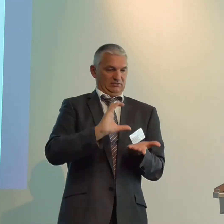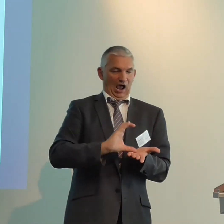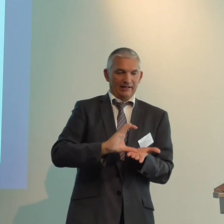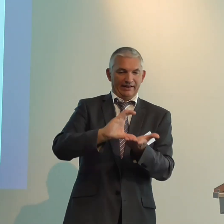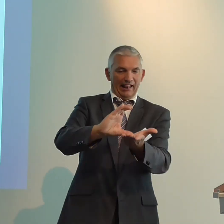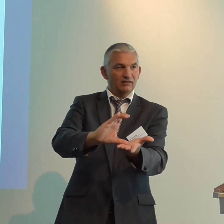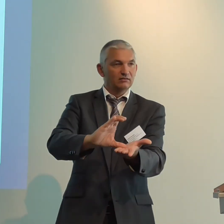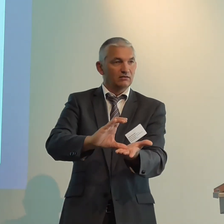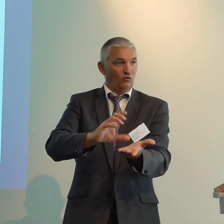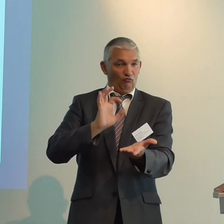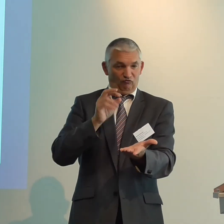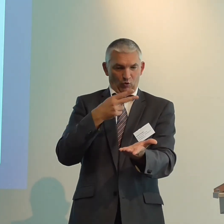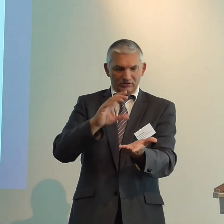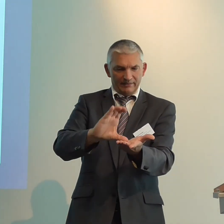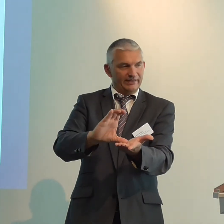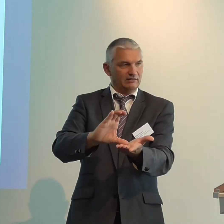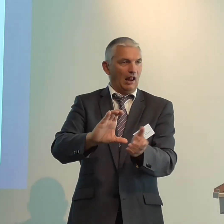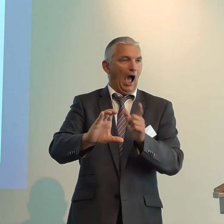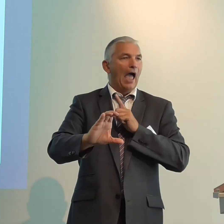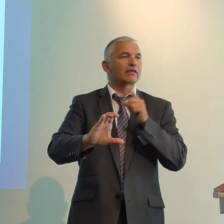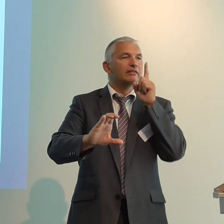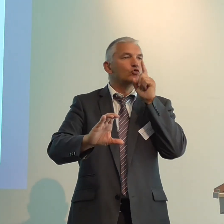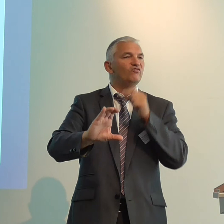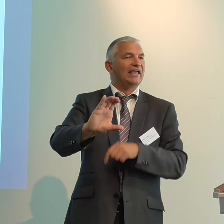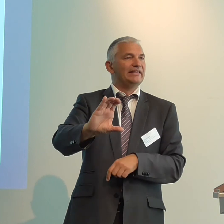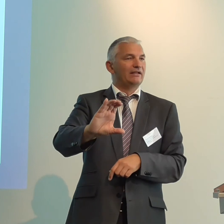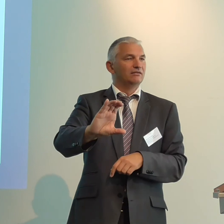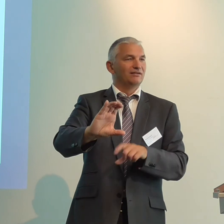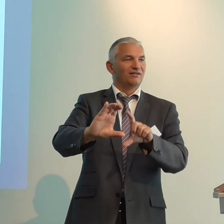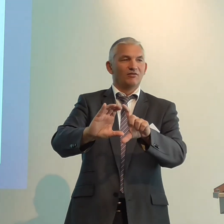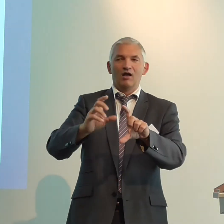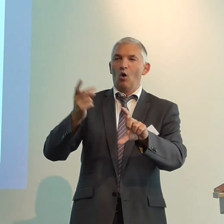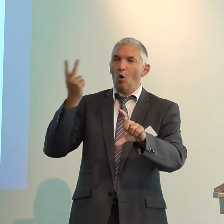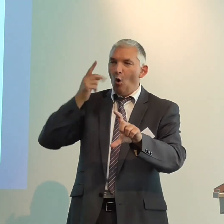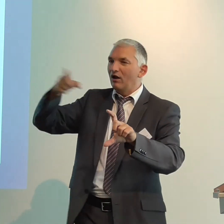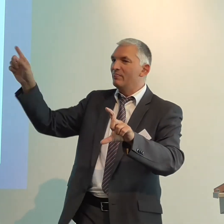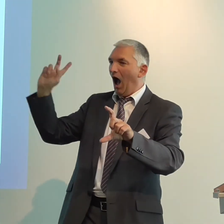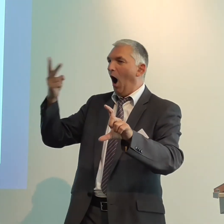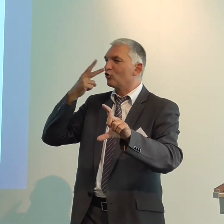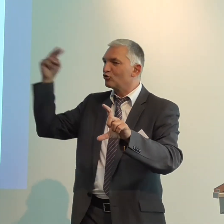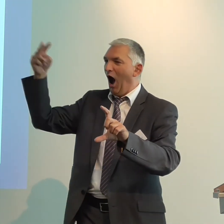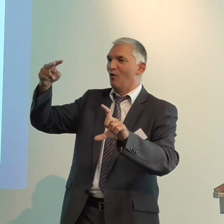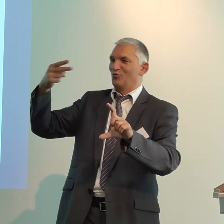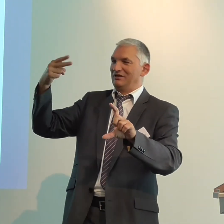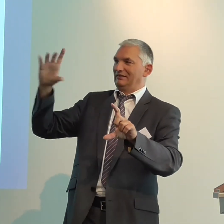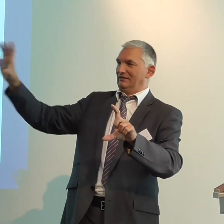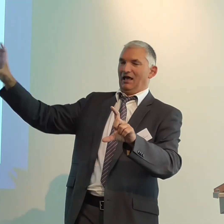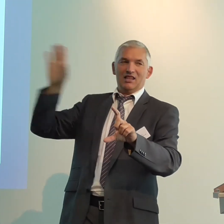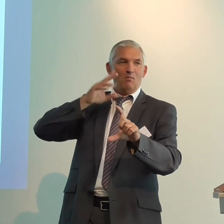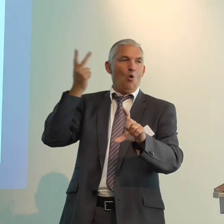Deswegen zahlen wir eben ein Drittel für die Untertitel. Und eigentlich ist das viel zu wenig, weil die Hörenden, die ja auch gucken, die ja auch